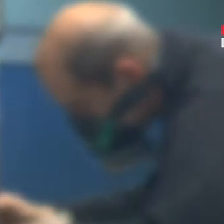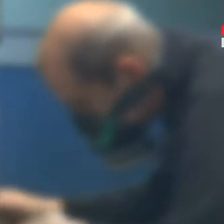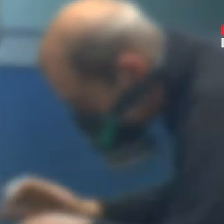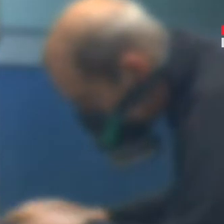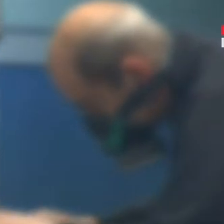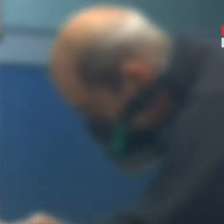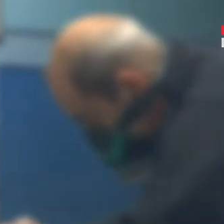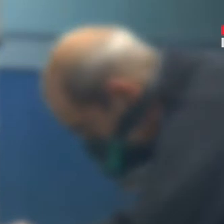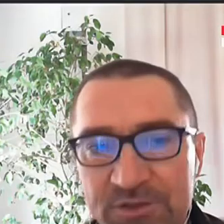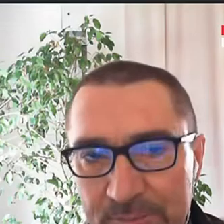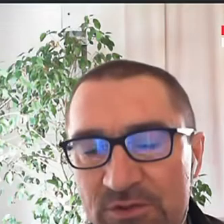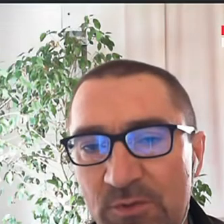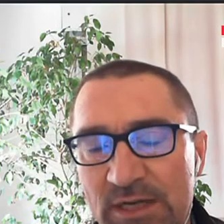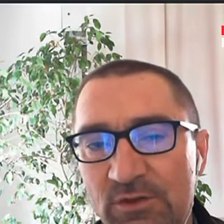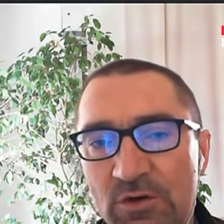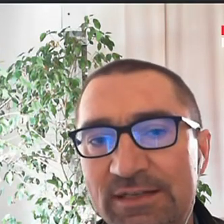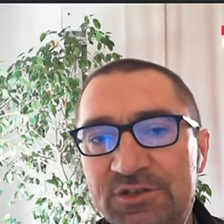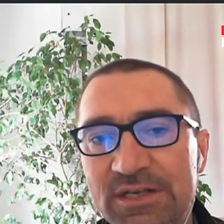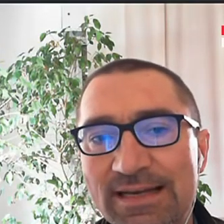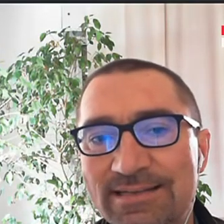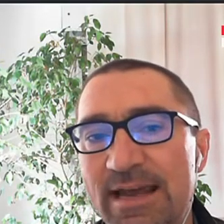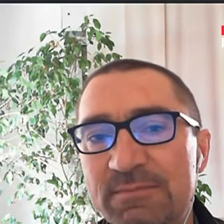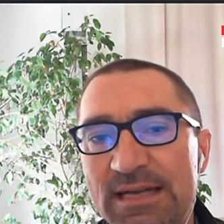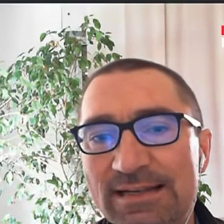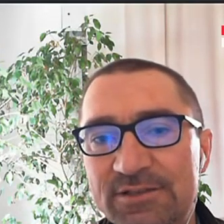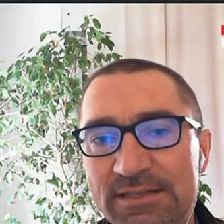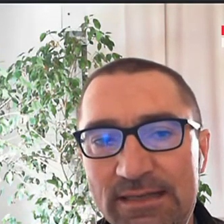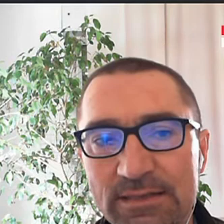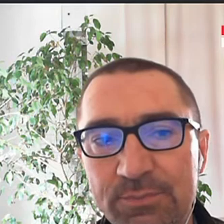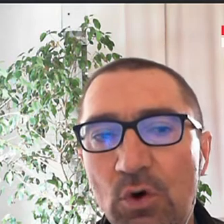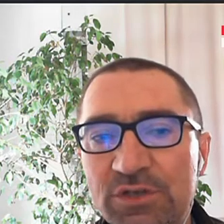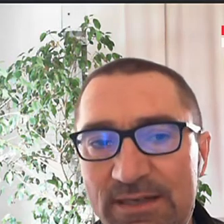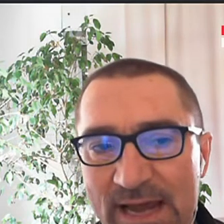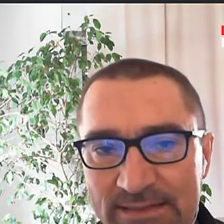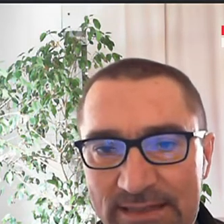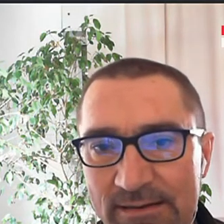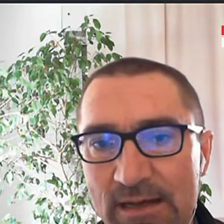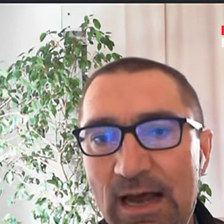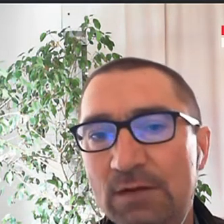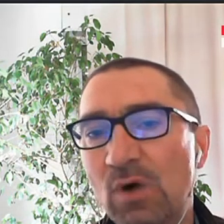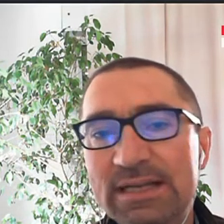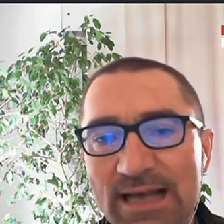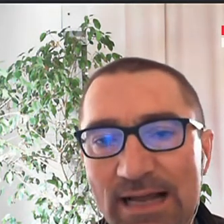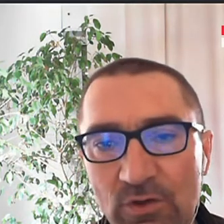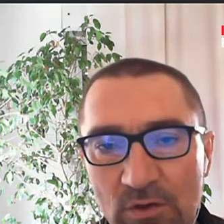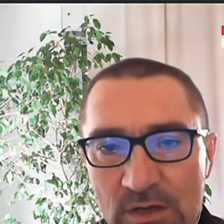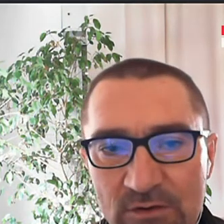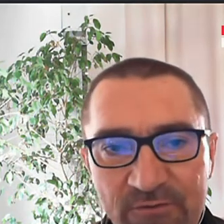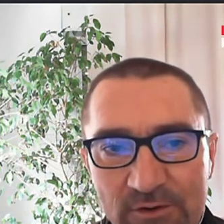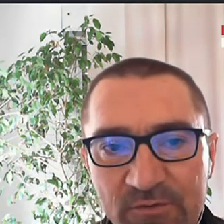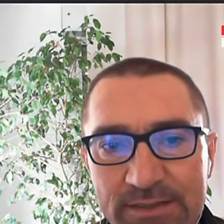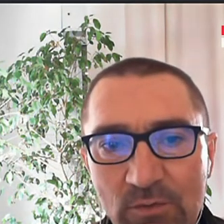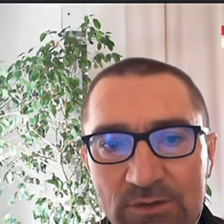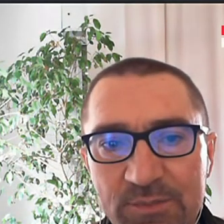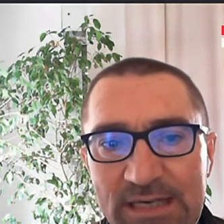aumento dei licenziamenti economici post moratoria di circa 6.000 licenziati in più ogni trimestre. Annualizzandolo